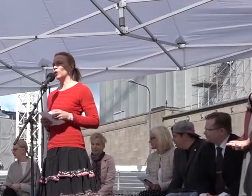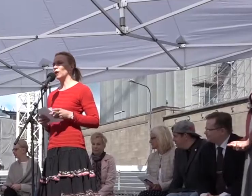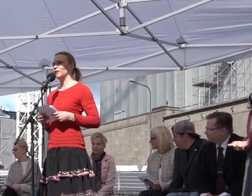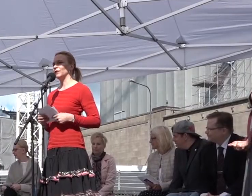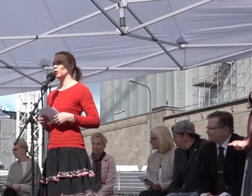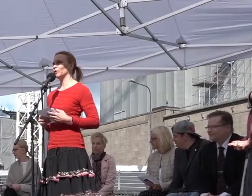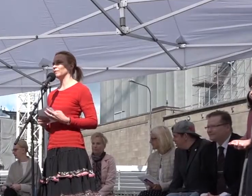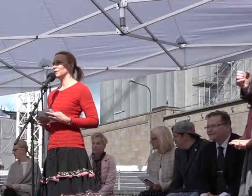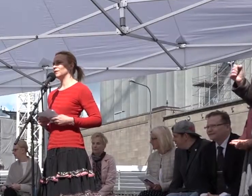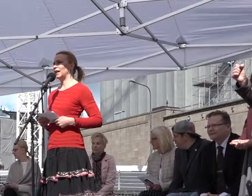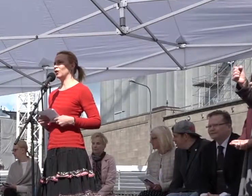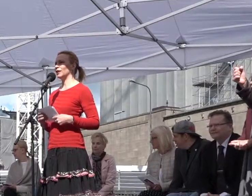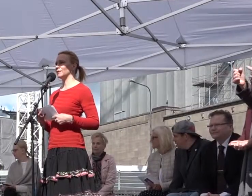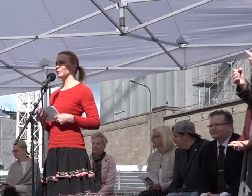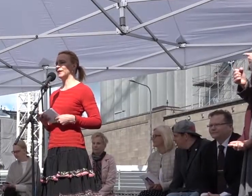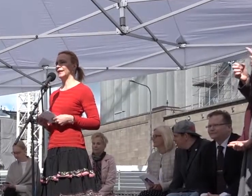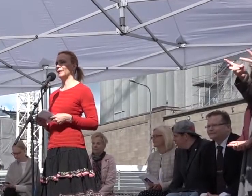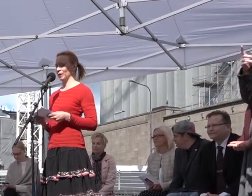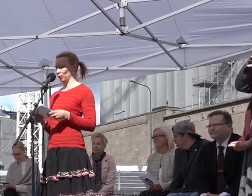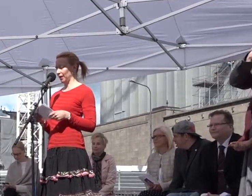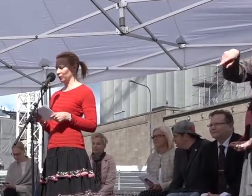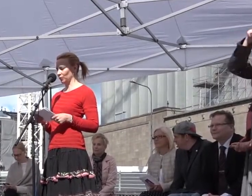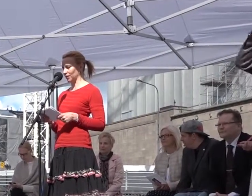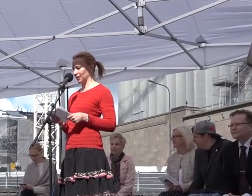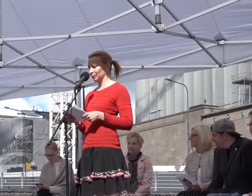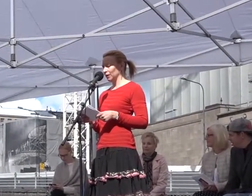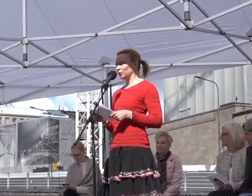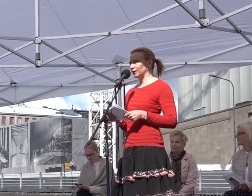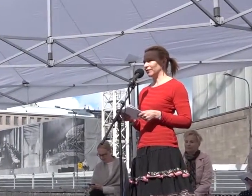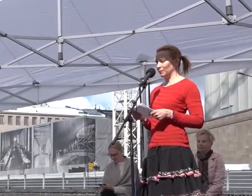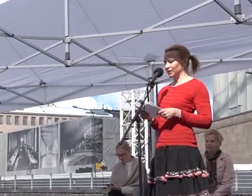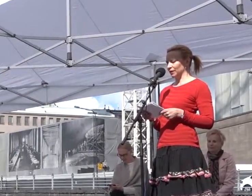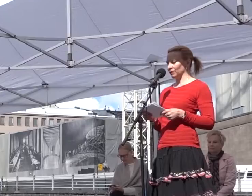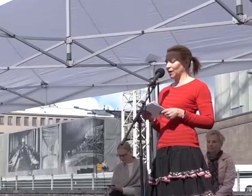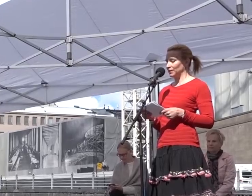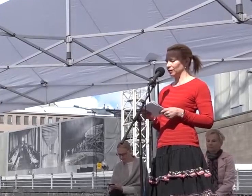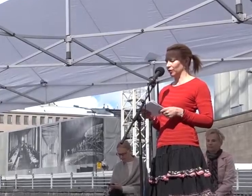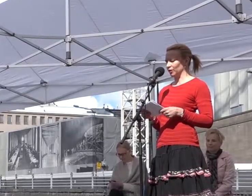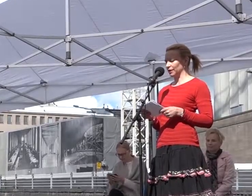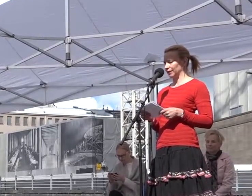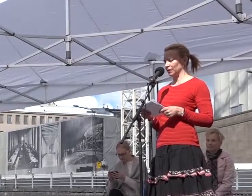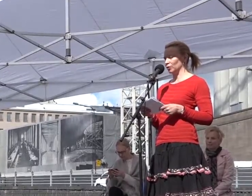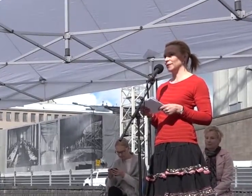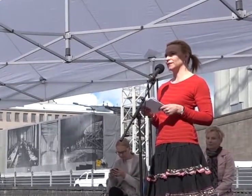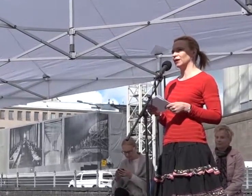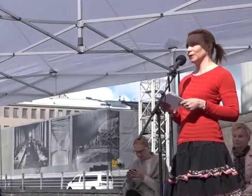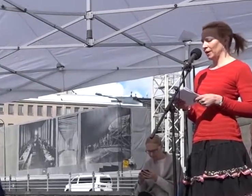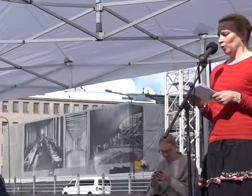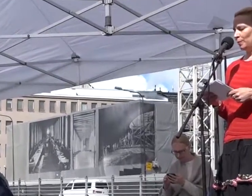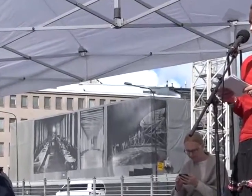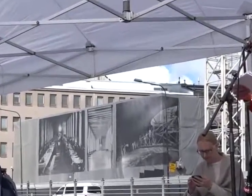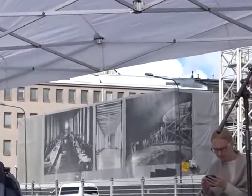Kalle Könkkölä, niin kuin täällä olijat me tiedämme, on tehnyt vuosia työtä vammaisten oikeuksien eteen Suomessa